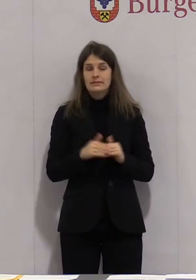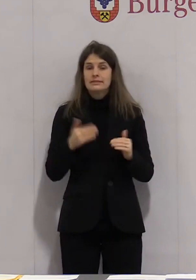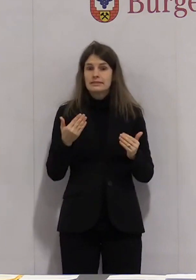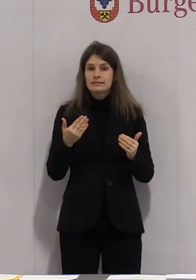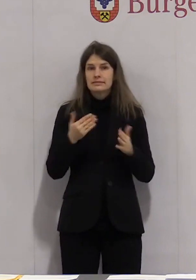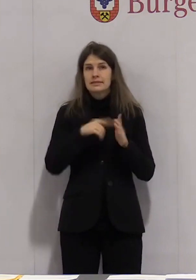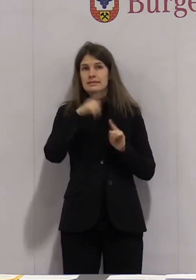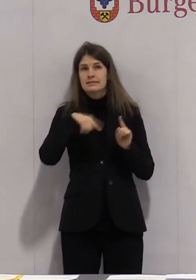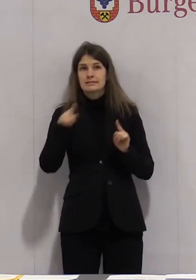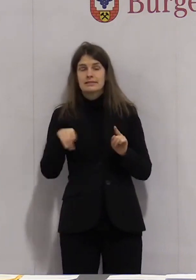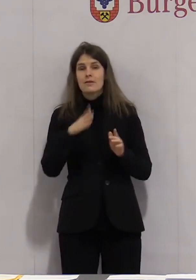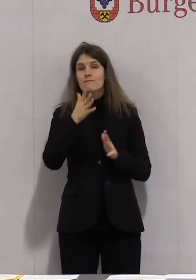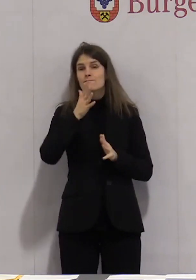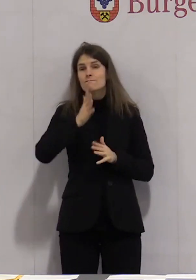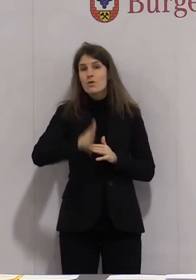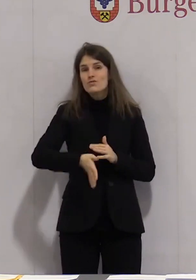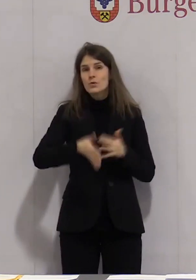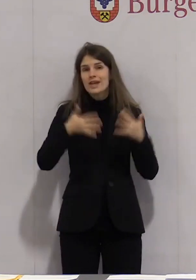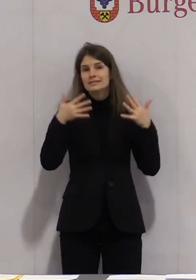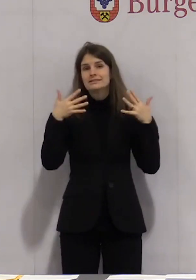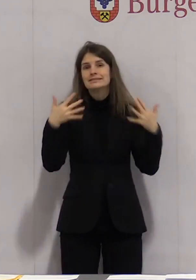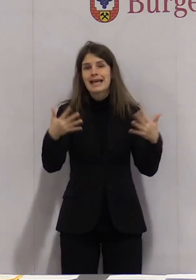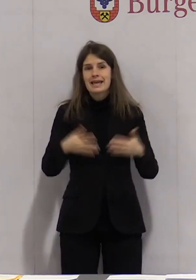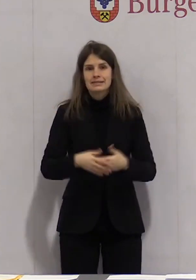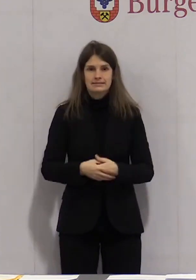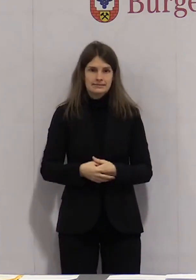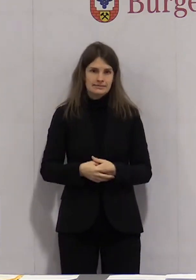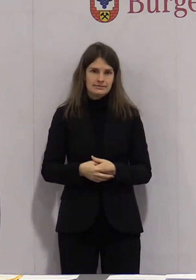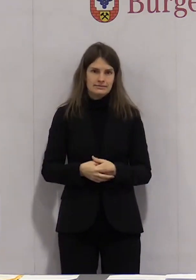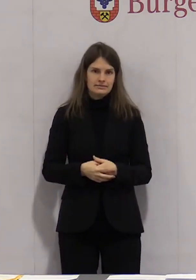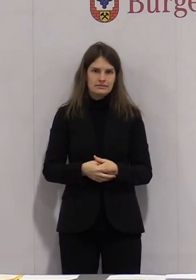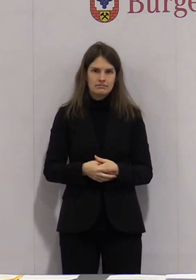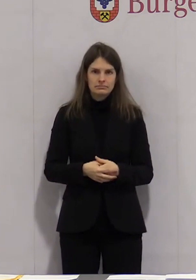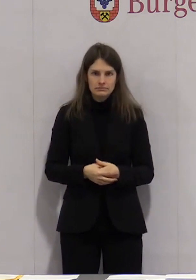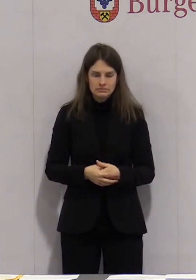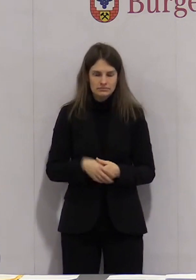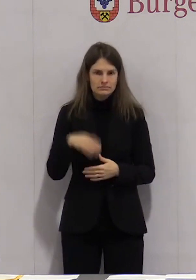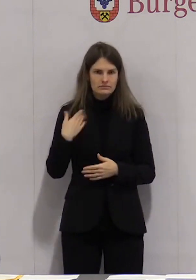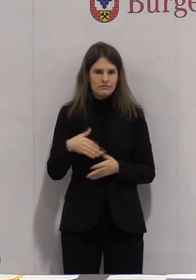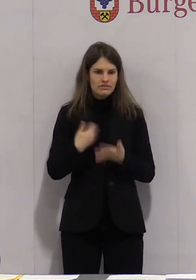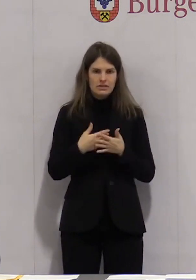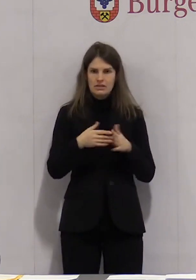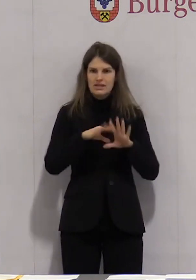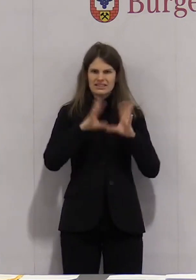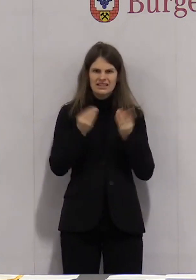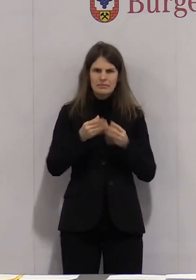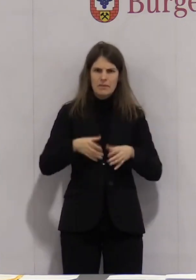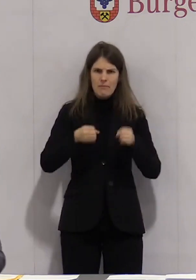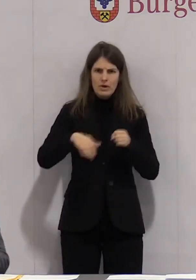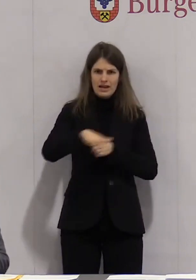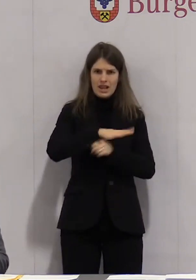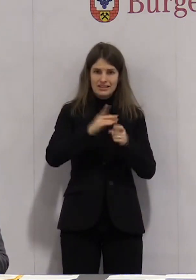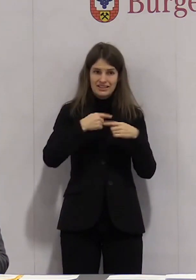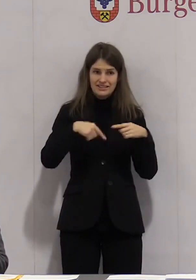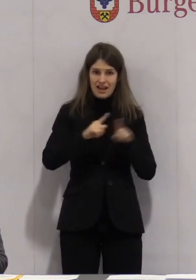inzidenz von 510 das gericht stellte die wir hier im burgenlandkreis